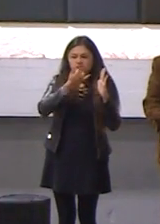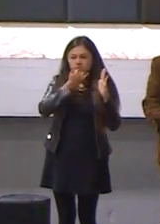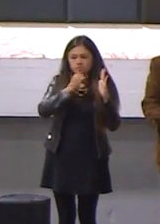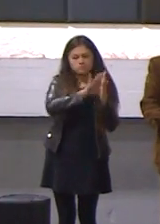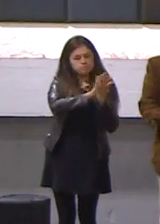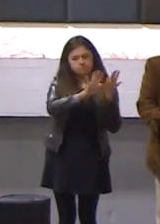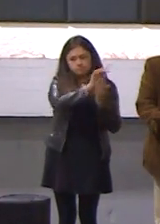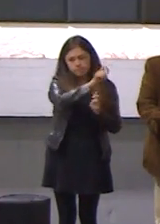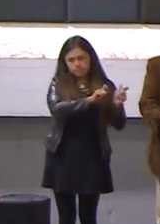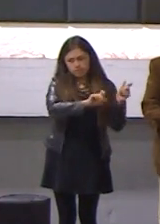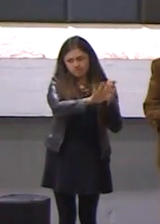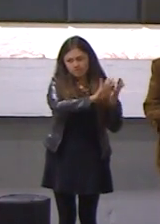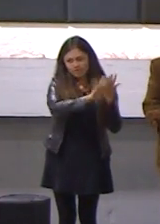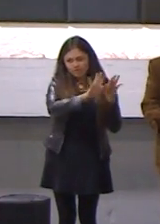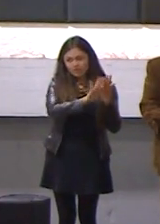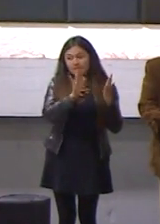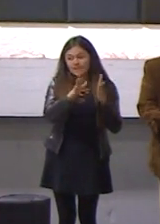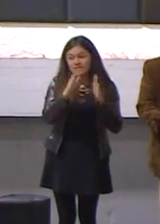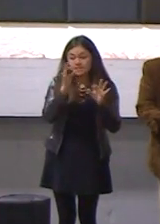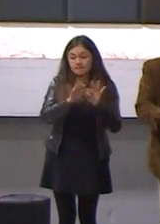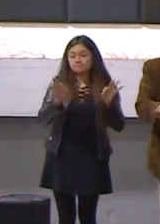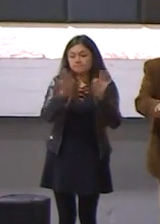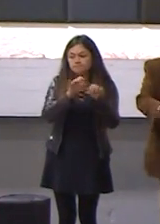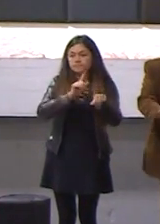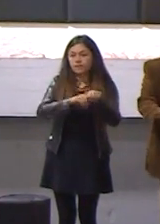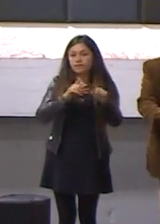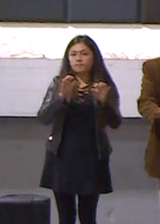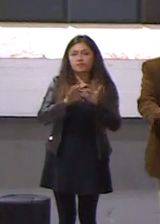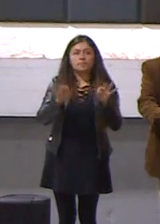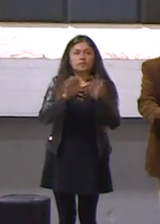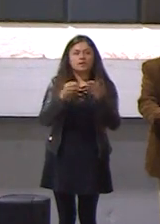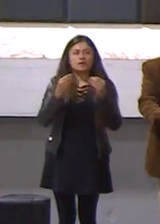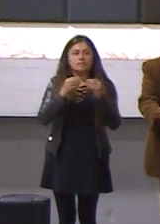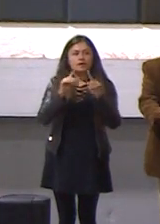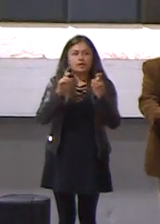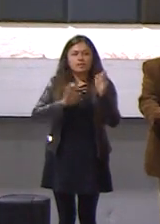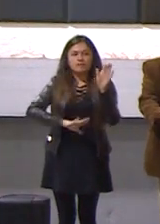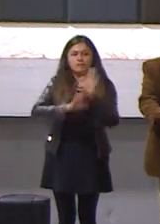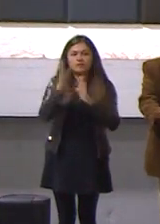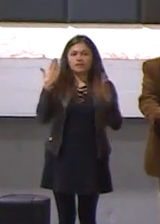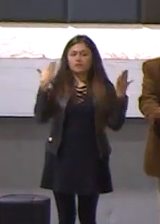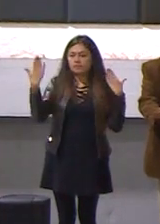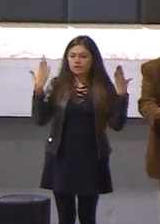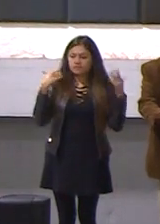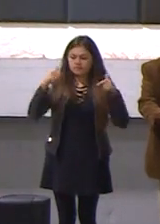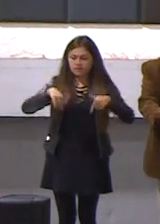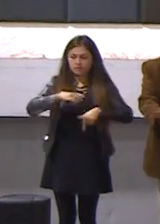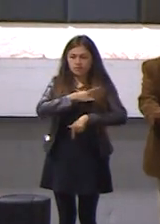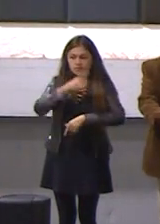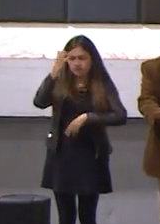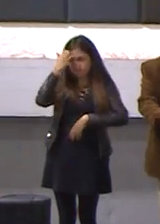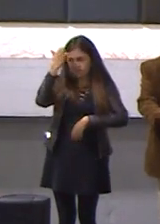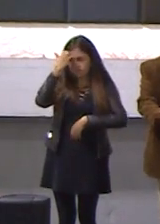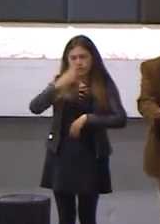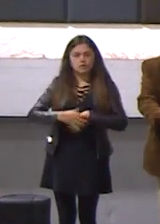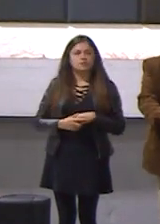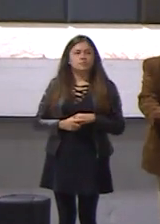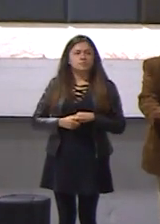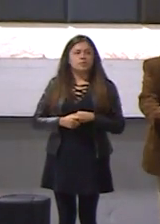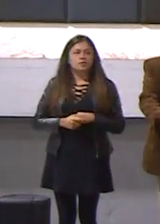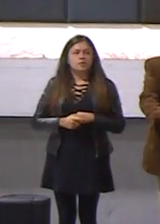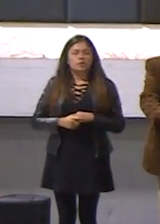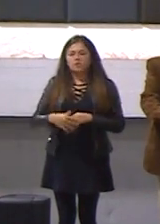esta va a ser una época muy importante para el desarrollo de la educación física en la universidad pedagógica nacional